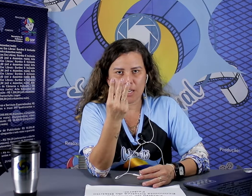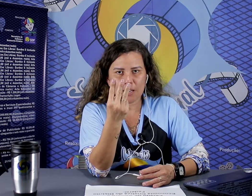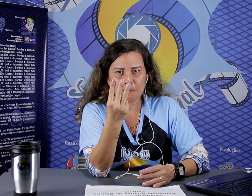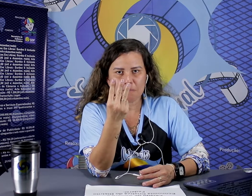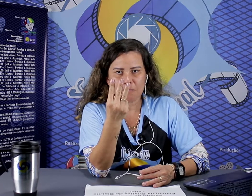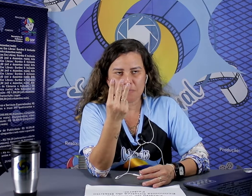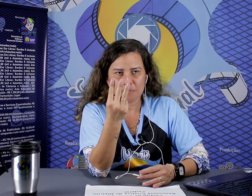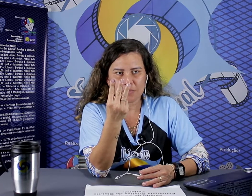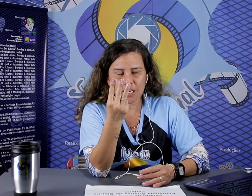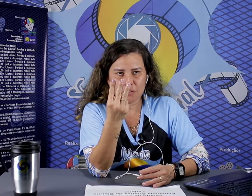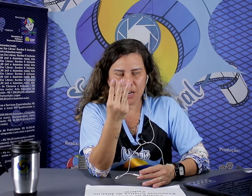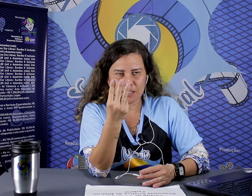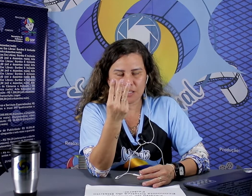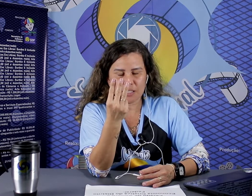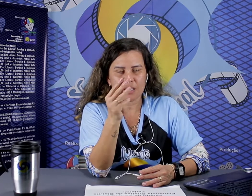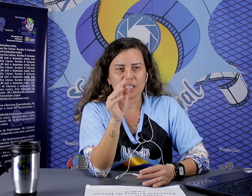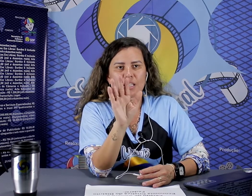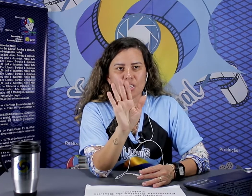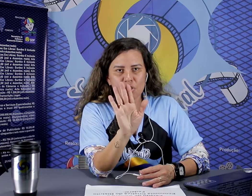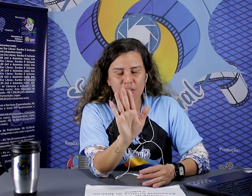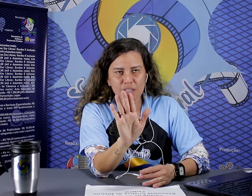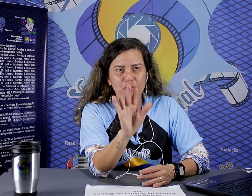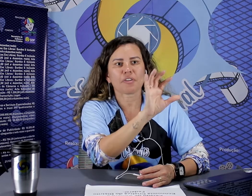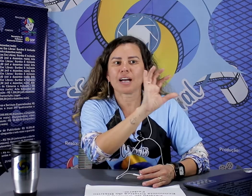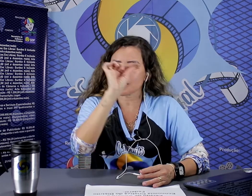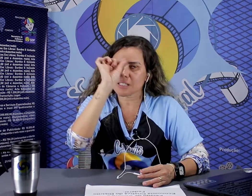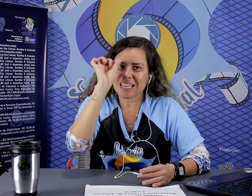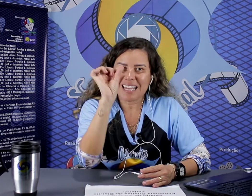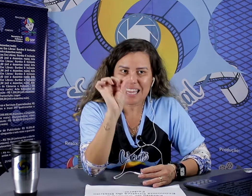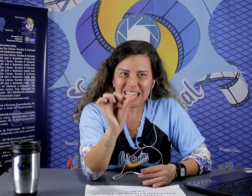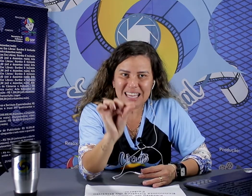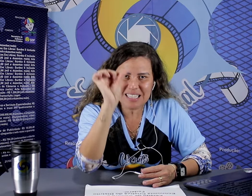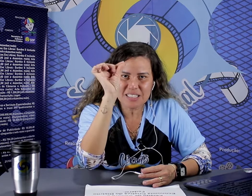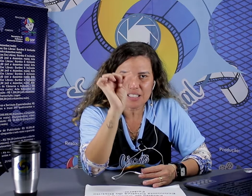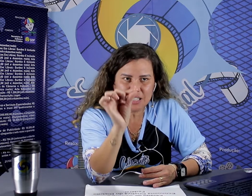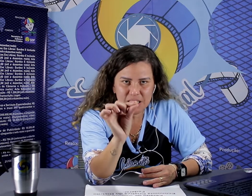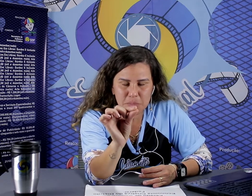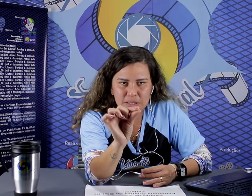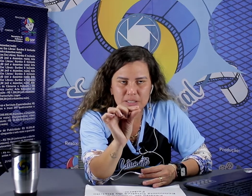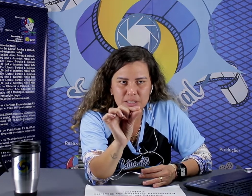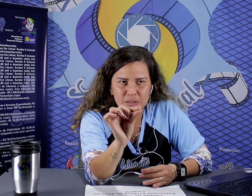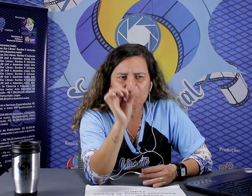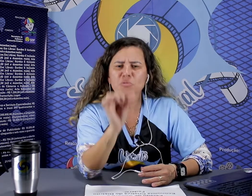ok? 3 frases. E a gente vai ter frases em libras. Pode